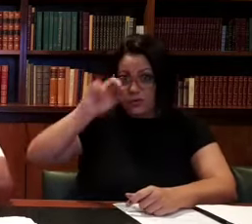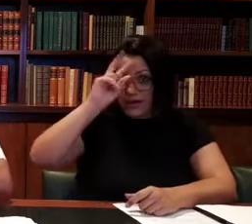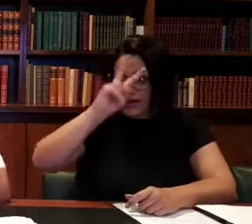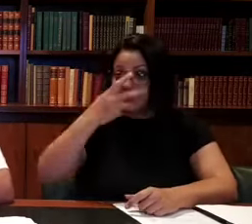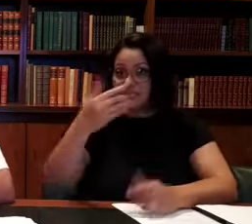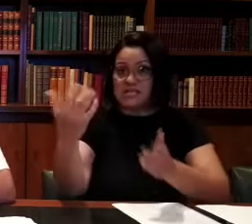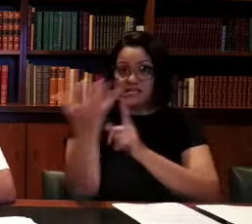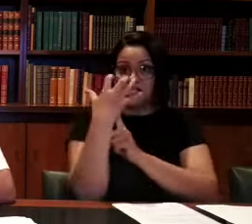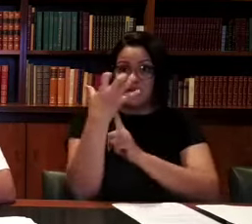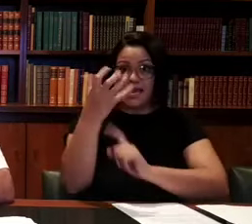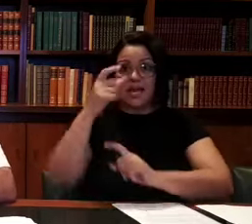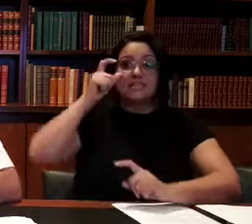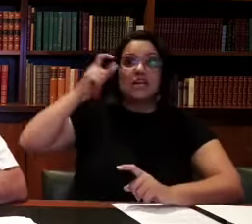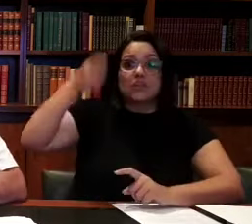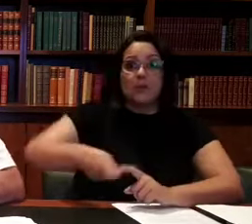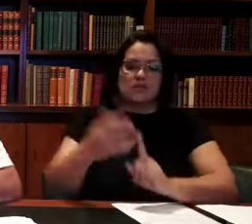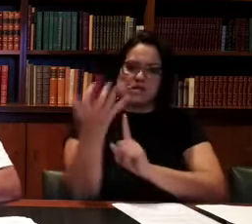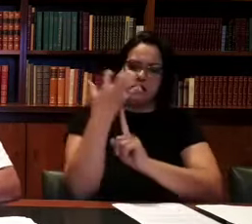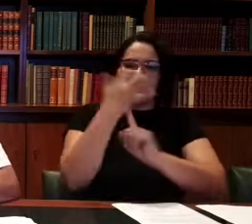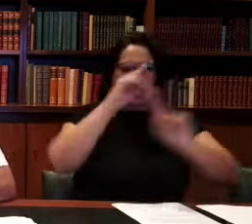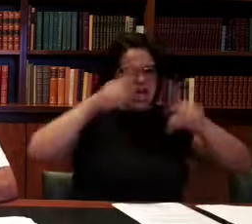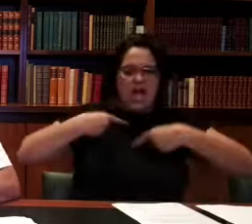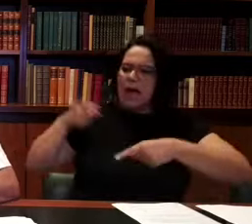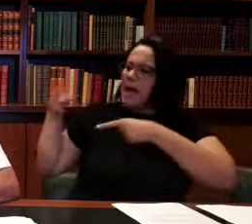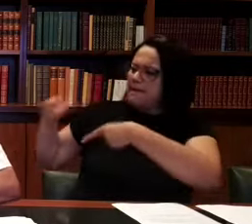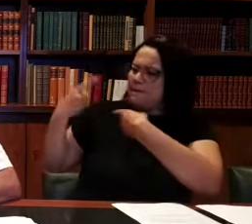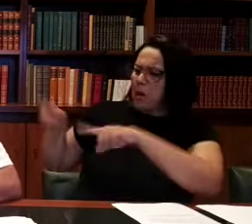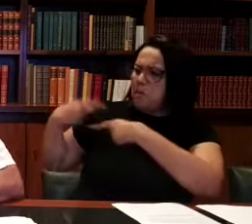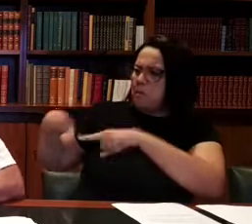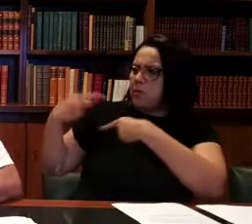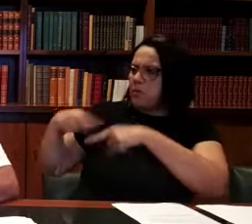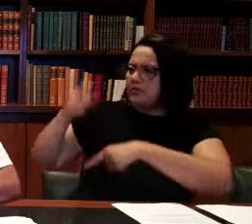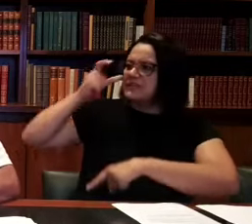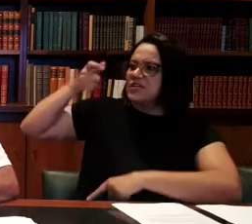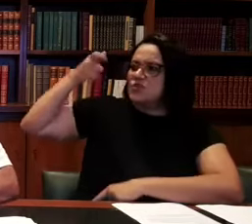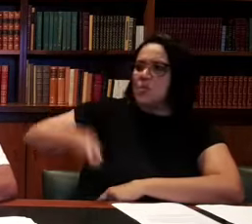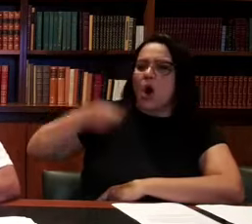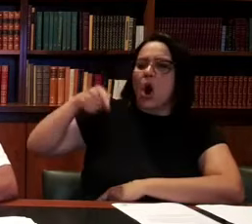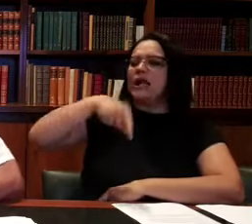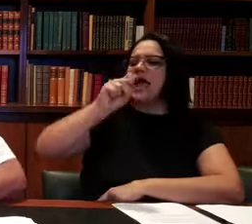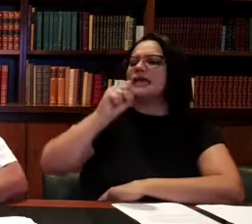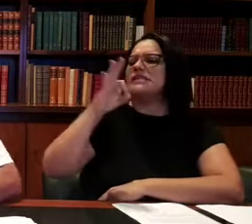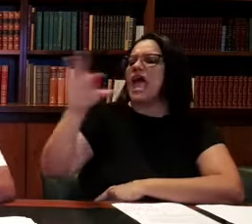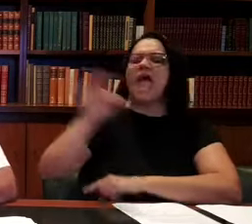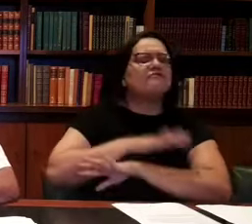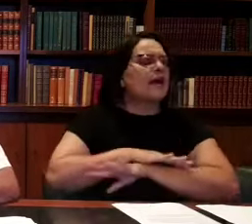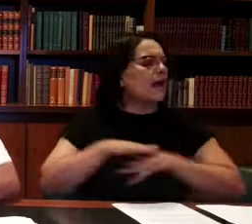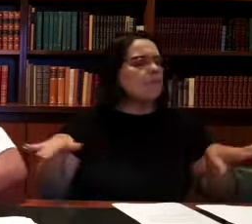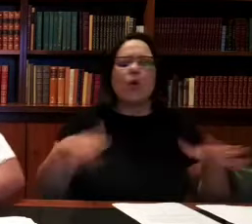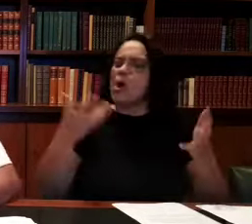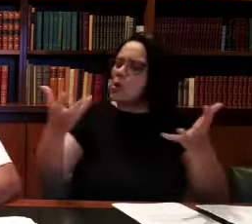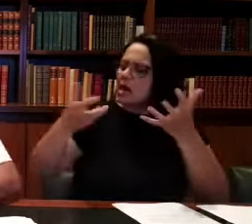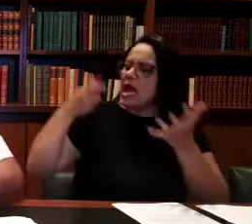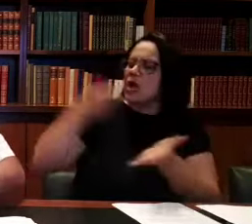não Sérgio boa com o Supremo e me ameaçava no Facebook tempo todo se não for você ajuda para o Supremo Acabou